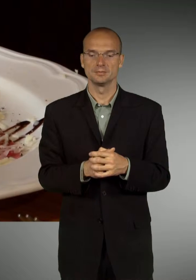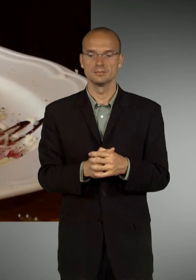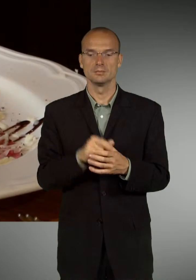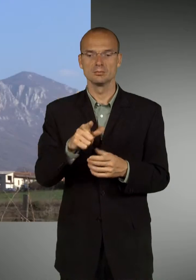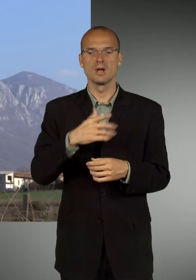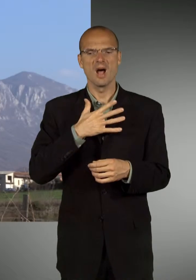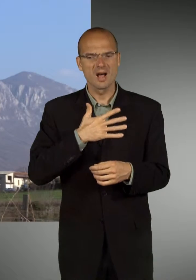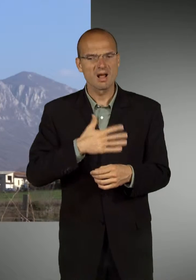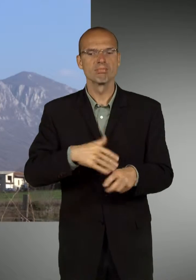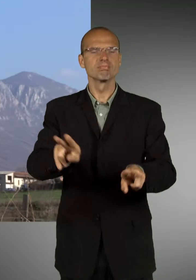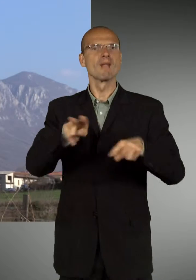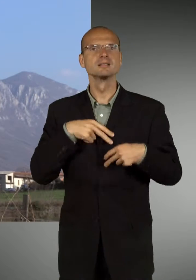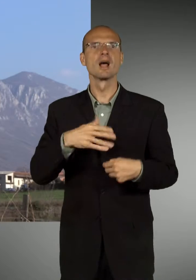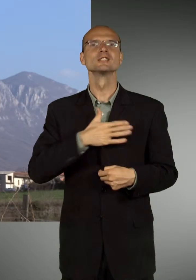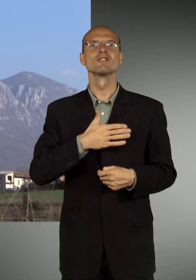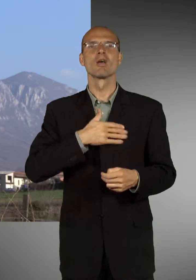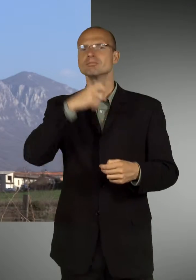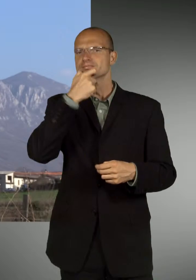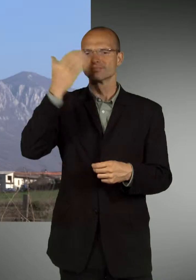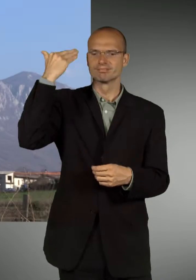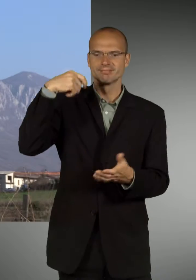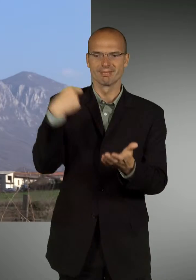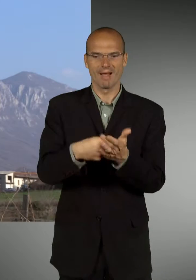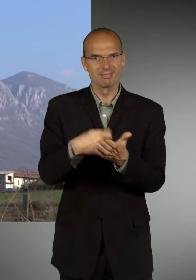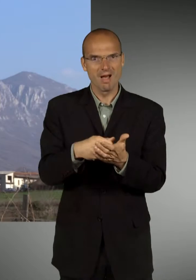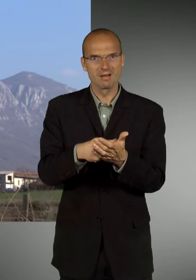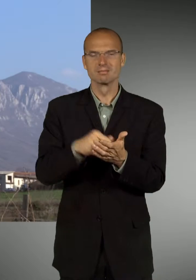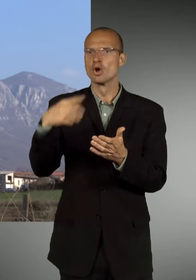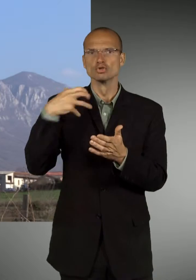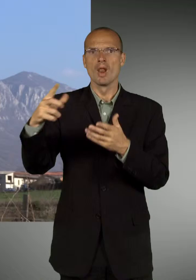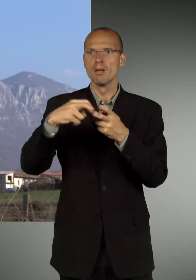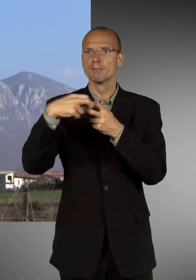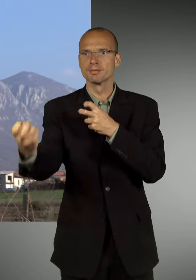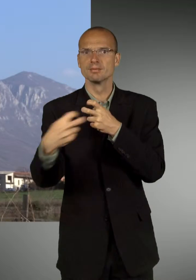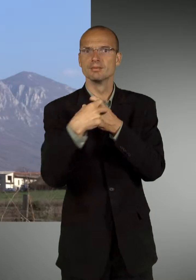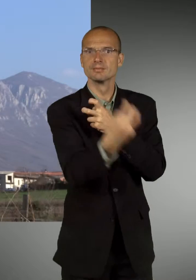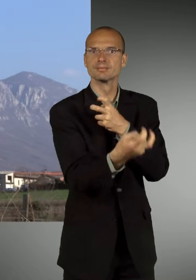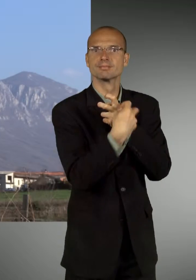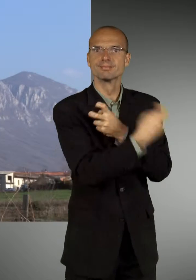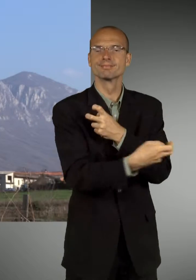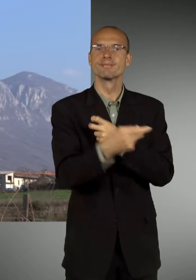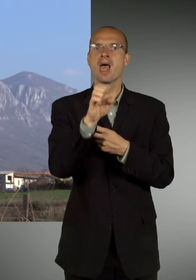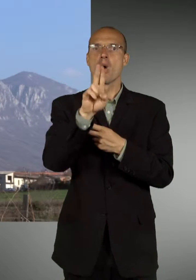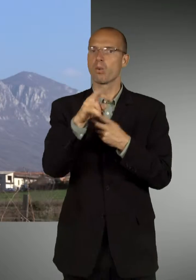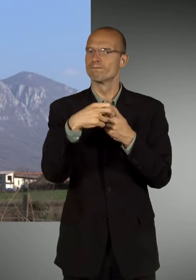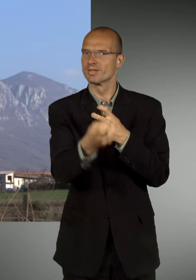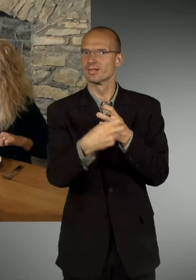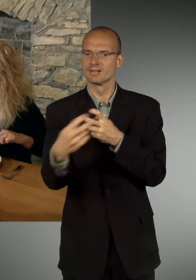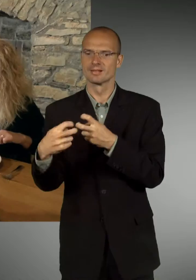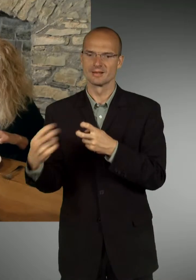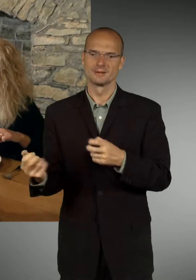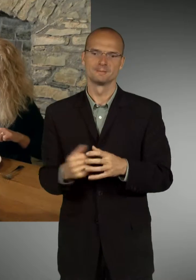chiacchiere, tutti quanti vorrebbero ritornare indietro alla vecchia valuta e allo stacco